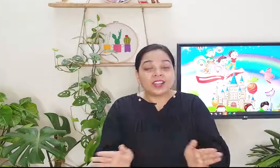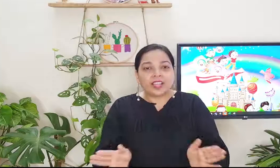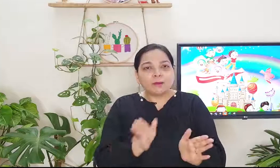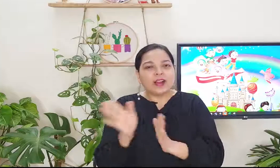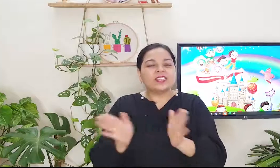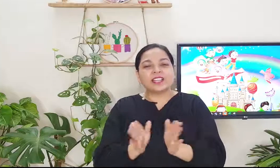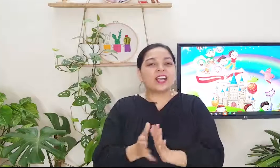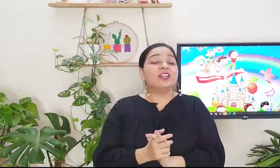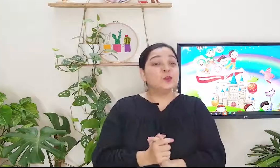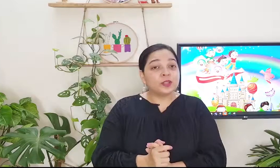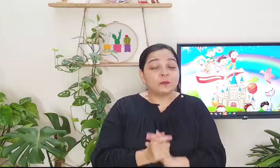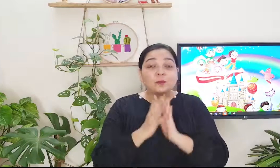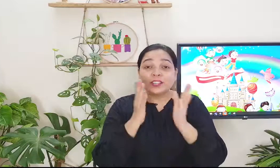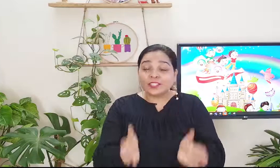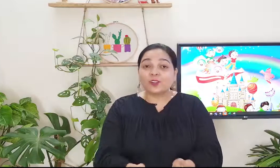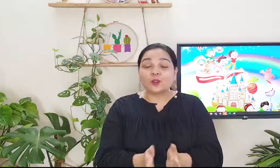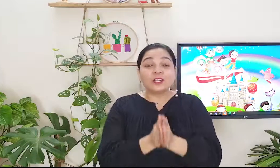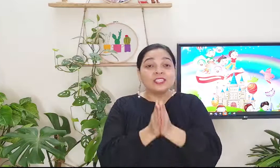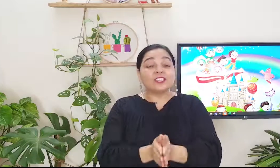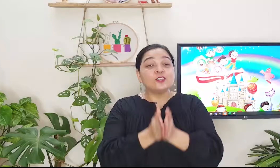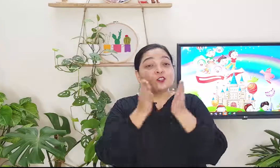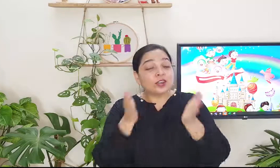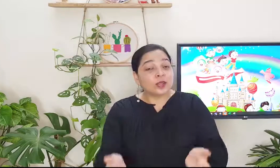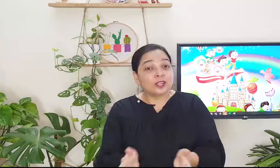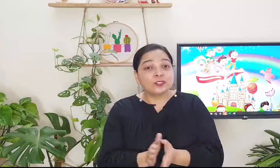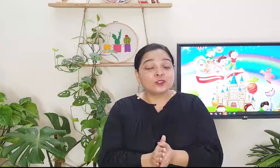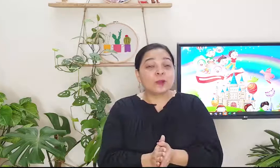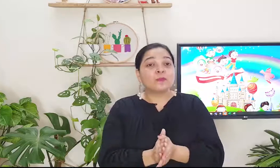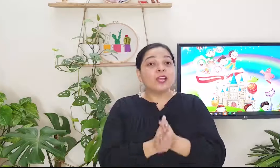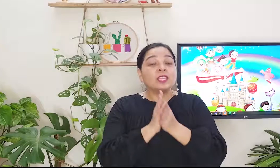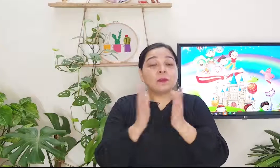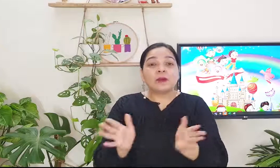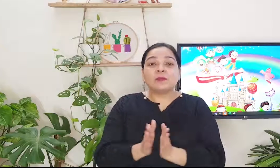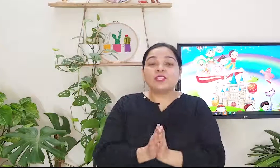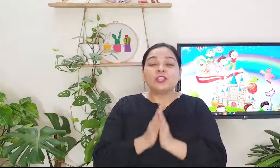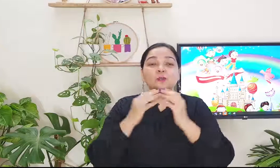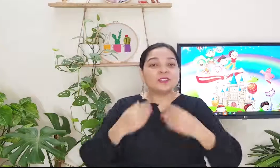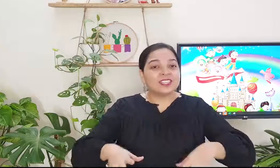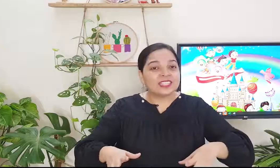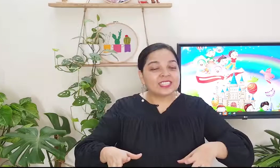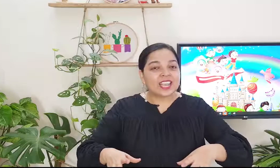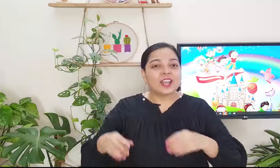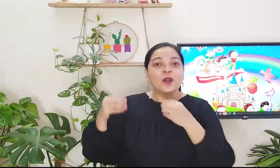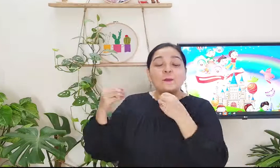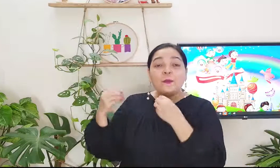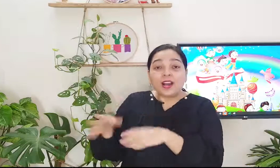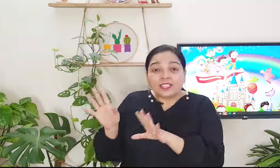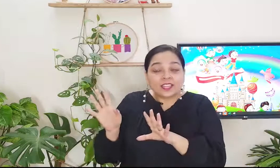আমরা পালিয়ে যাই, হালেলুইয়া, প্রেজ দ্য লর্ড। এই রকমই জোনা কি ভেবেছিল যে আমি ঈশ্বরের কাজ থেকে করব না, আমি